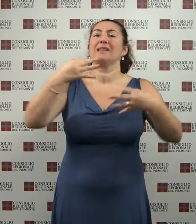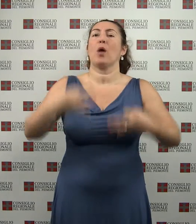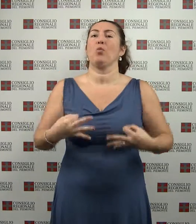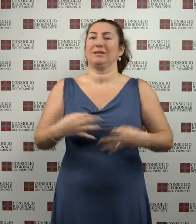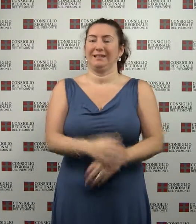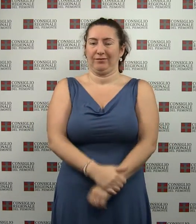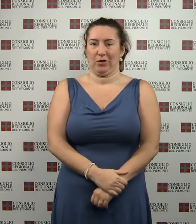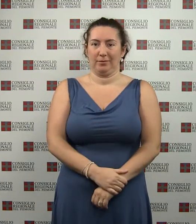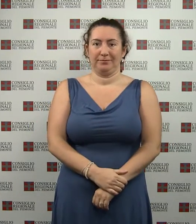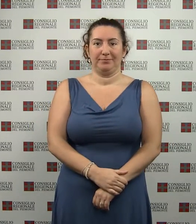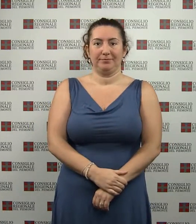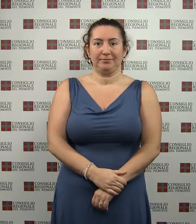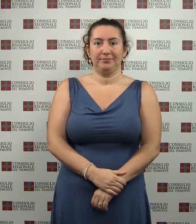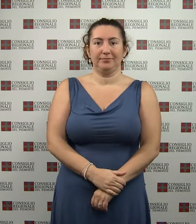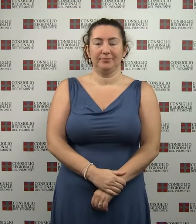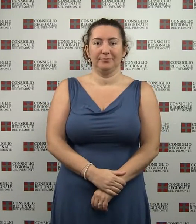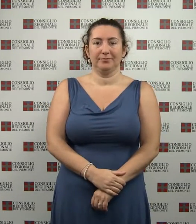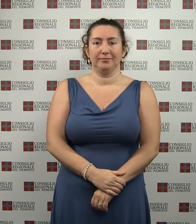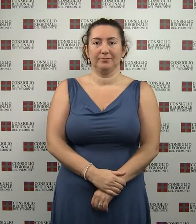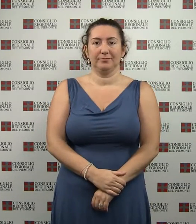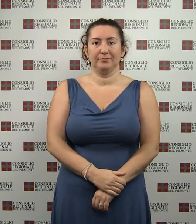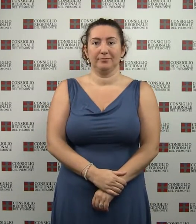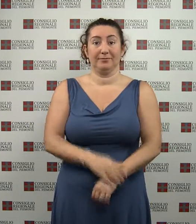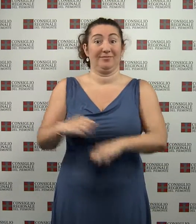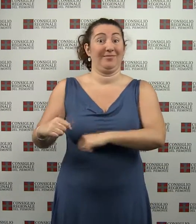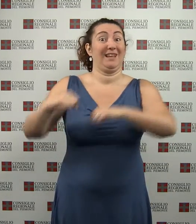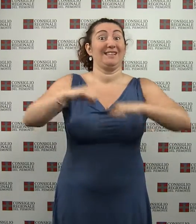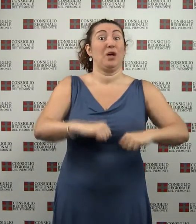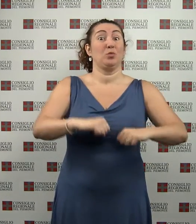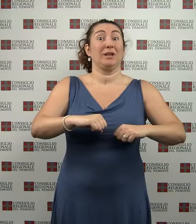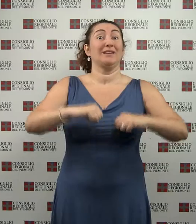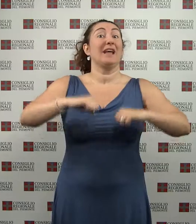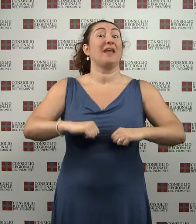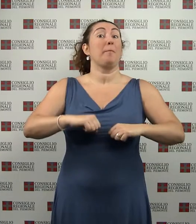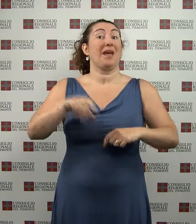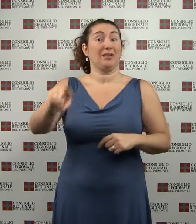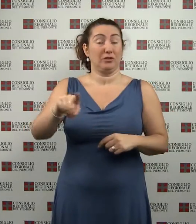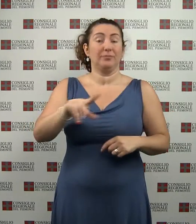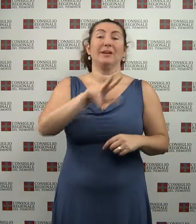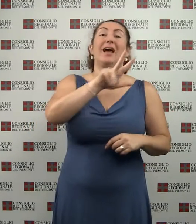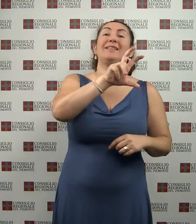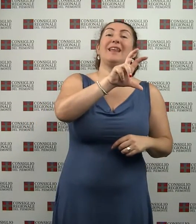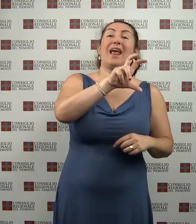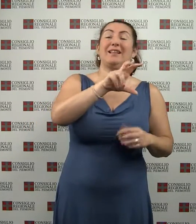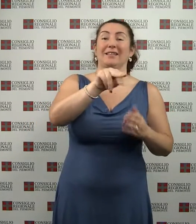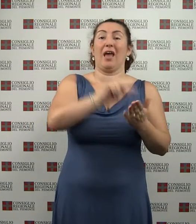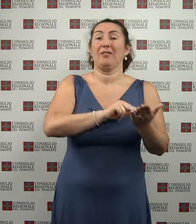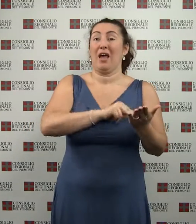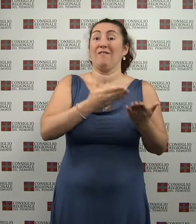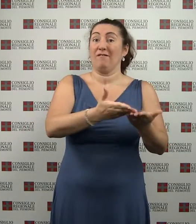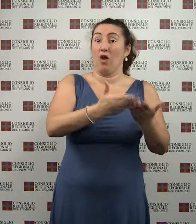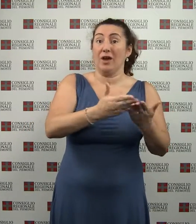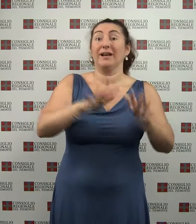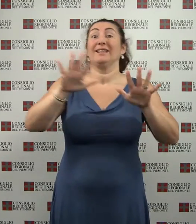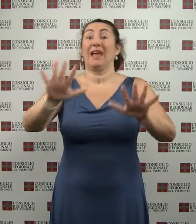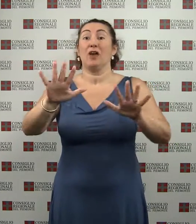In primo piano. Nella seduta di insediamento, con 36 voti a favore, 10 schede bianche, 5 schede nulle, è stato